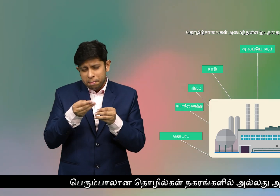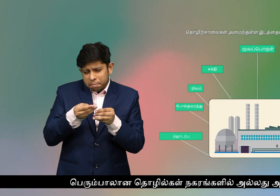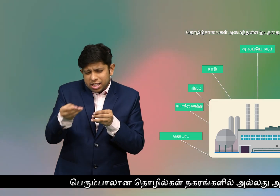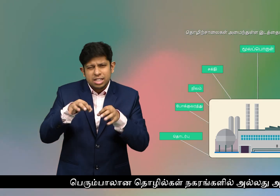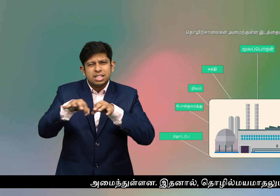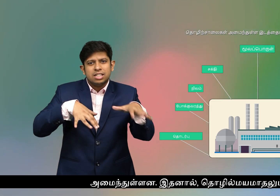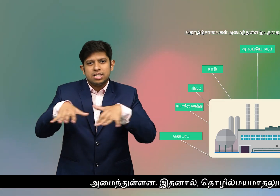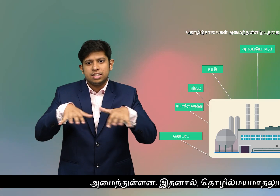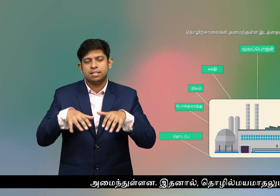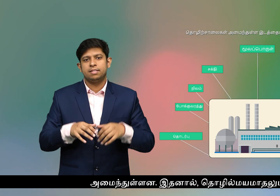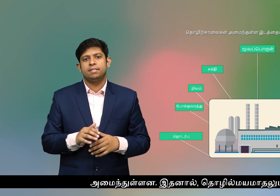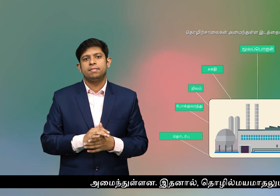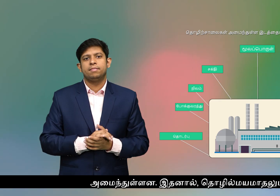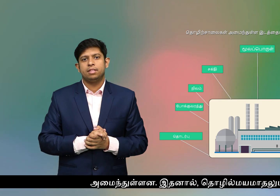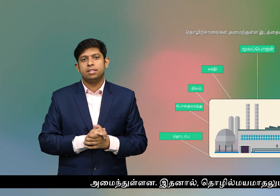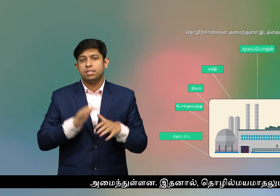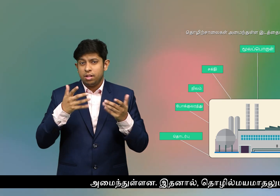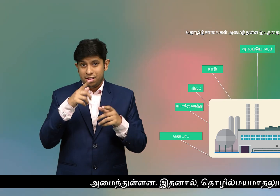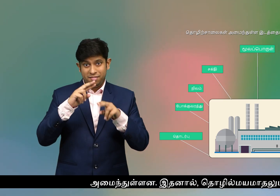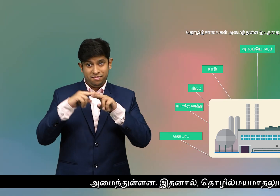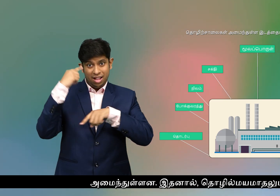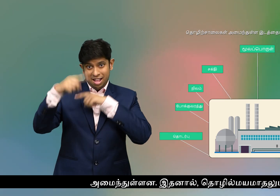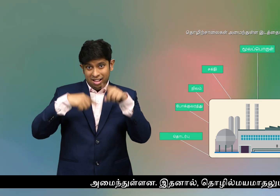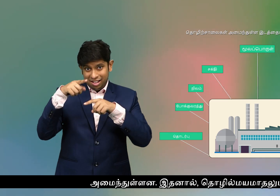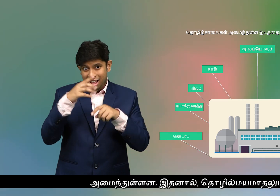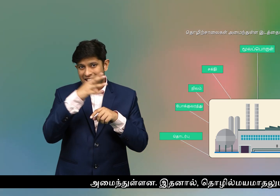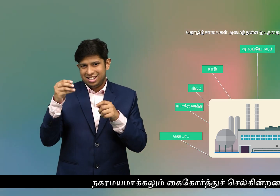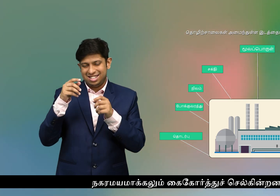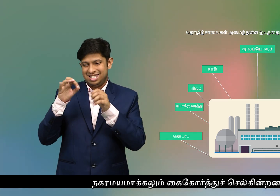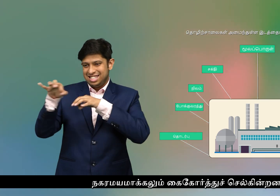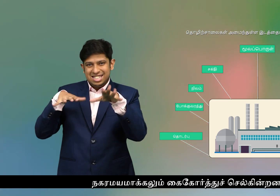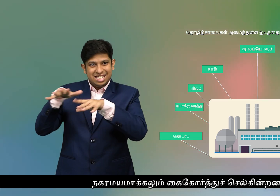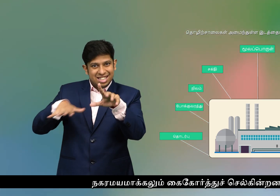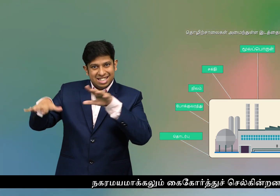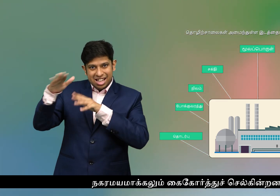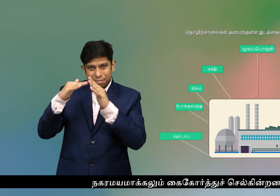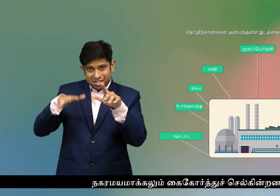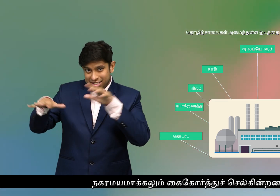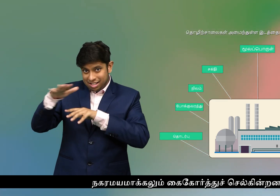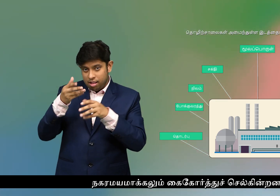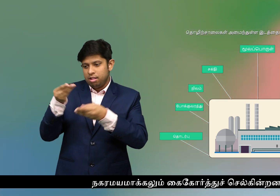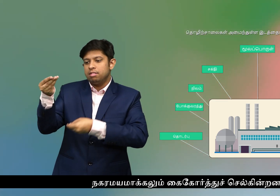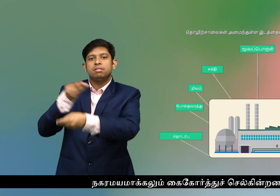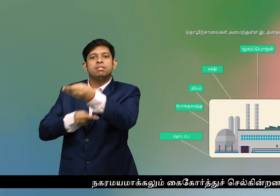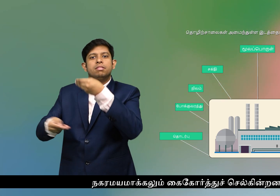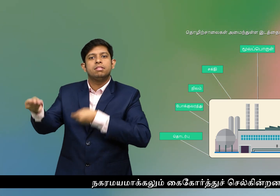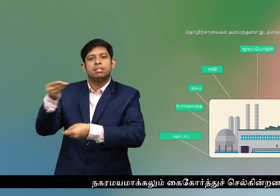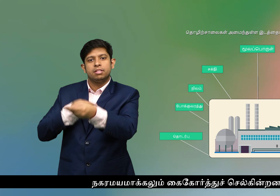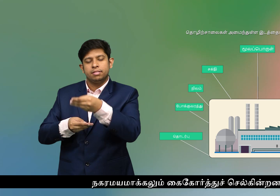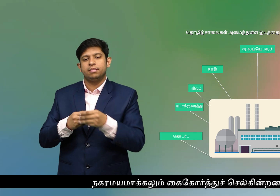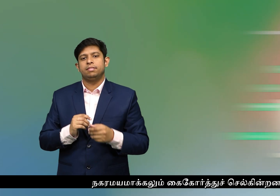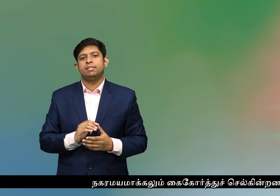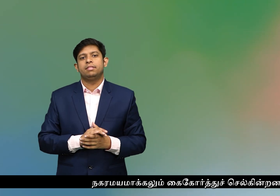அல்லது அருகில் அமைந்துள்ளன, ஆனால் தொழில்மயமாதலும் நகரமயமாக்கலும் கைகோர்த்து செல்கின்றன.